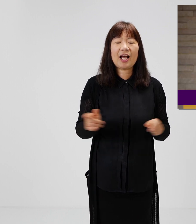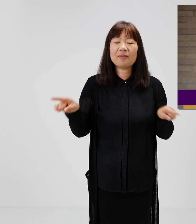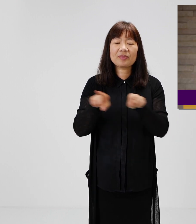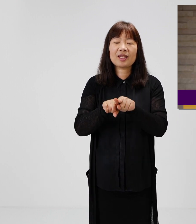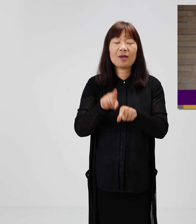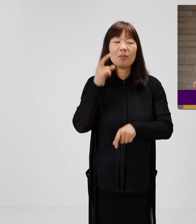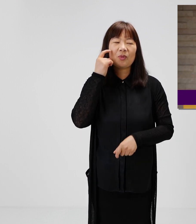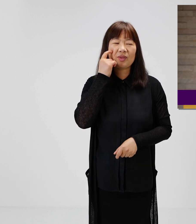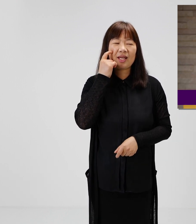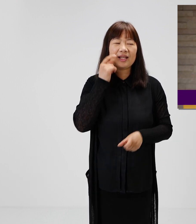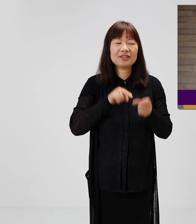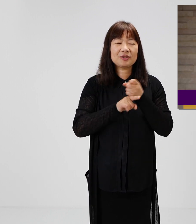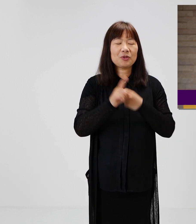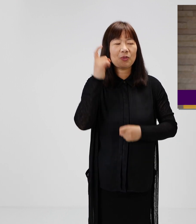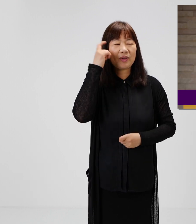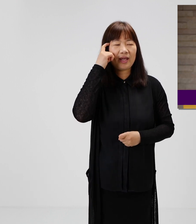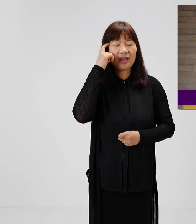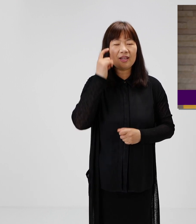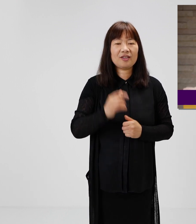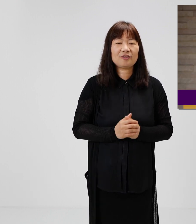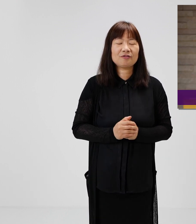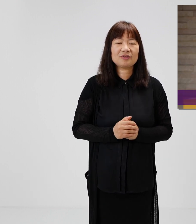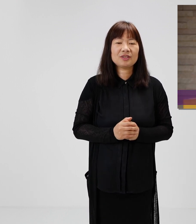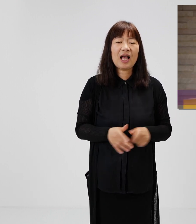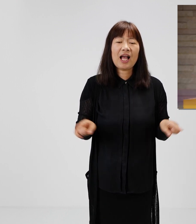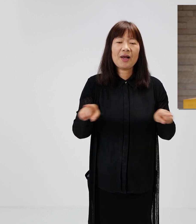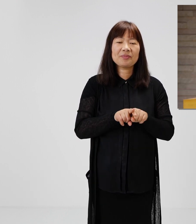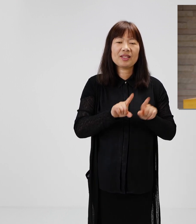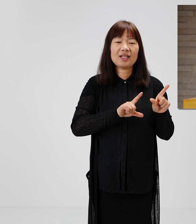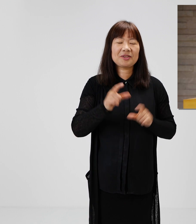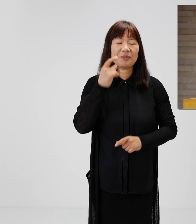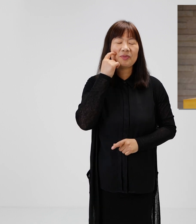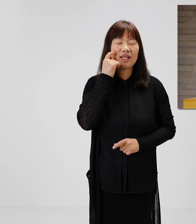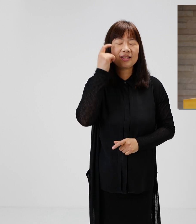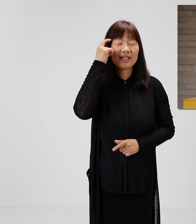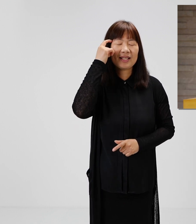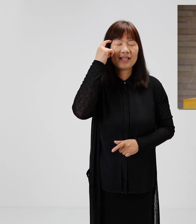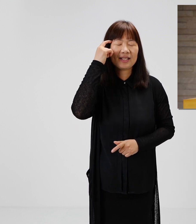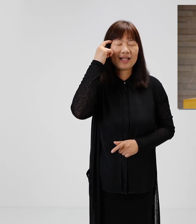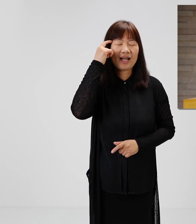없으니까. 도저히 공존할 수 없는 가치관이니까.